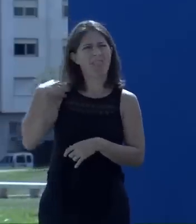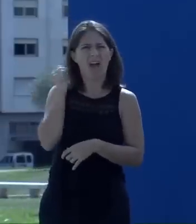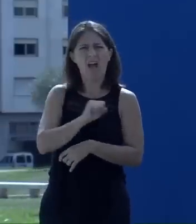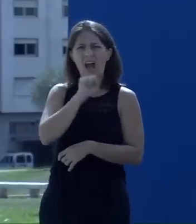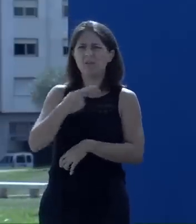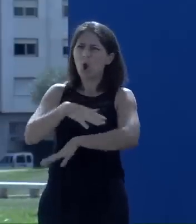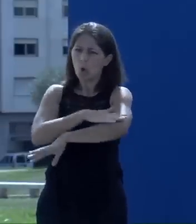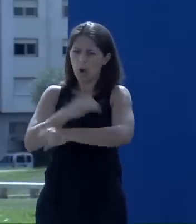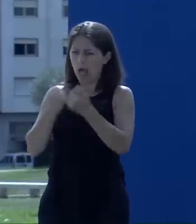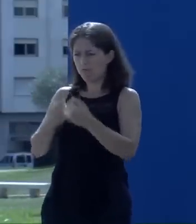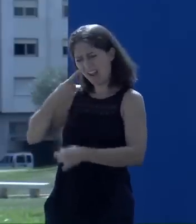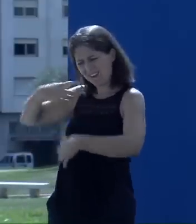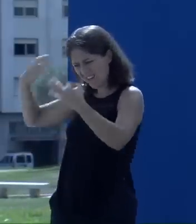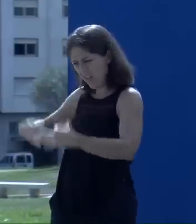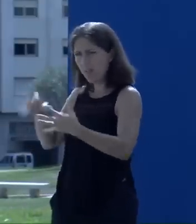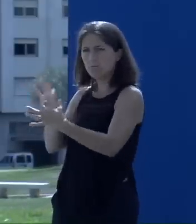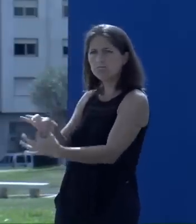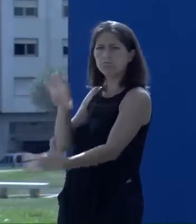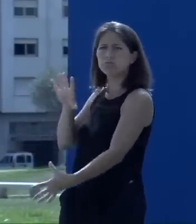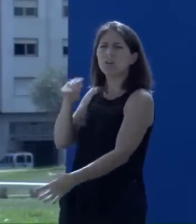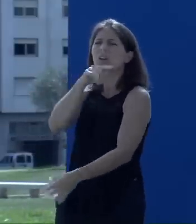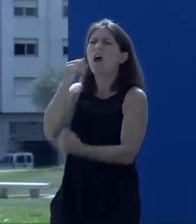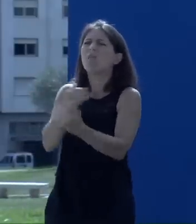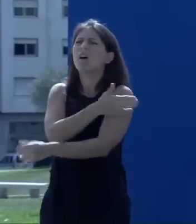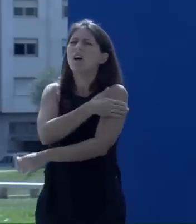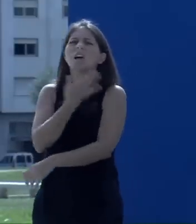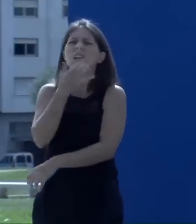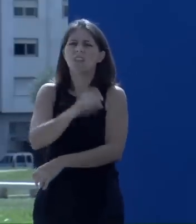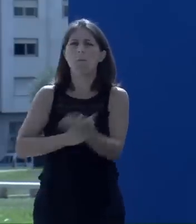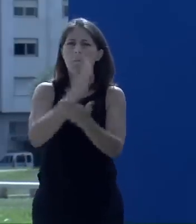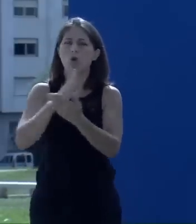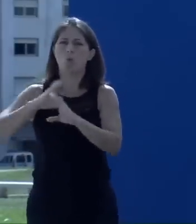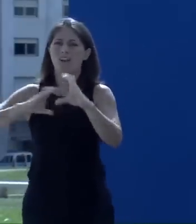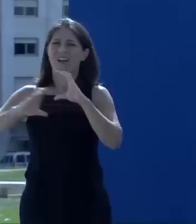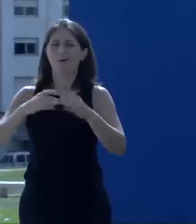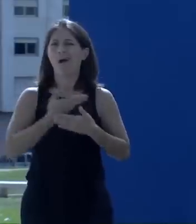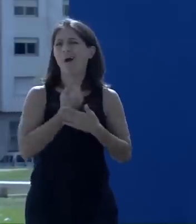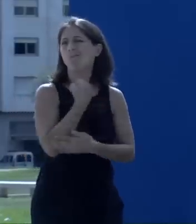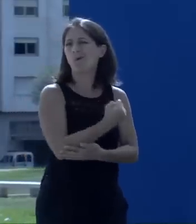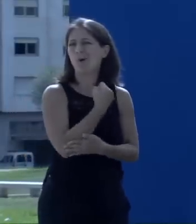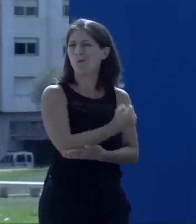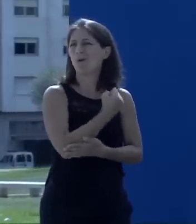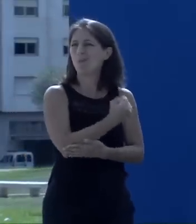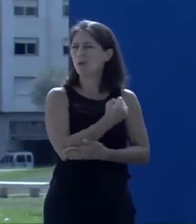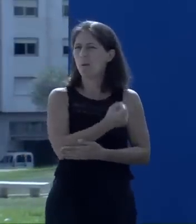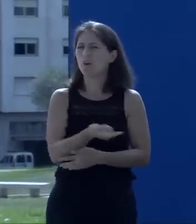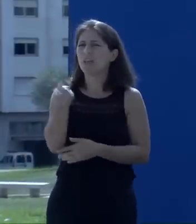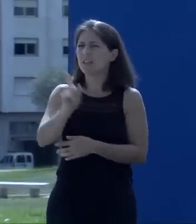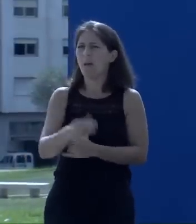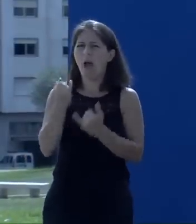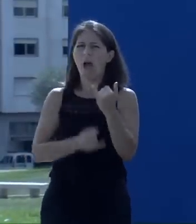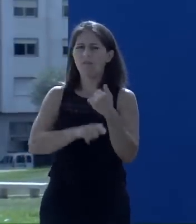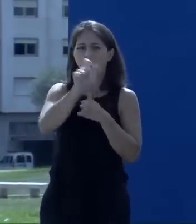realidade do pobo galego e que conta coa complicidade dos medios de comunicación. Do mesmo xeito, as